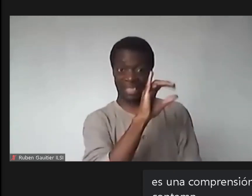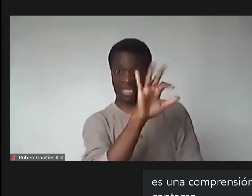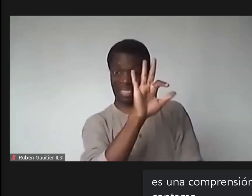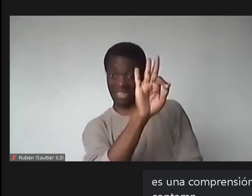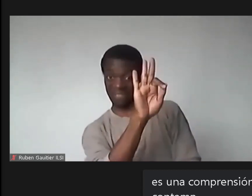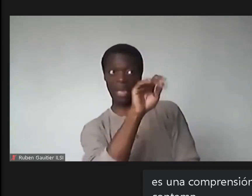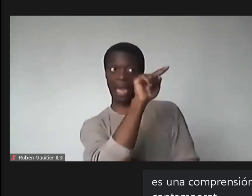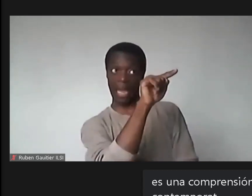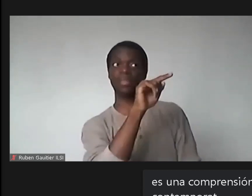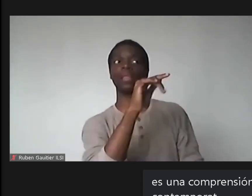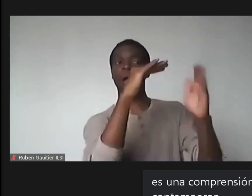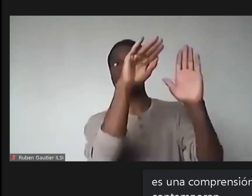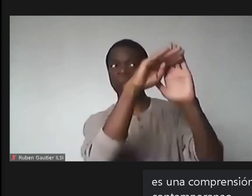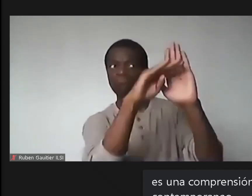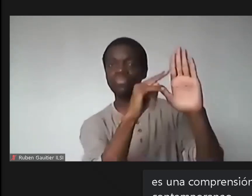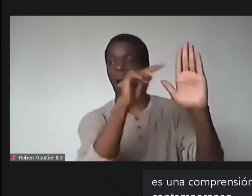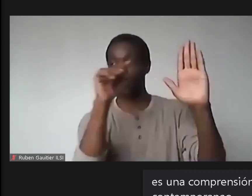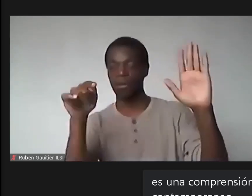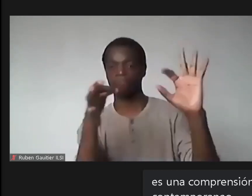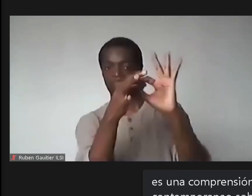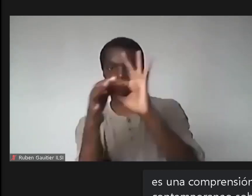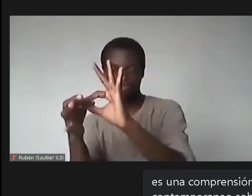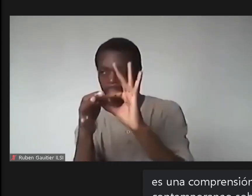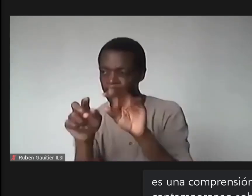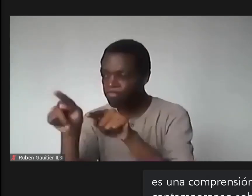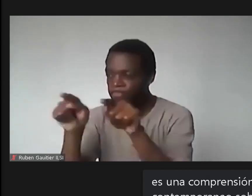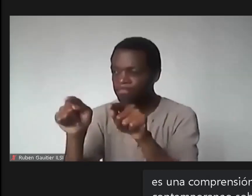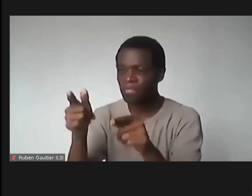nosotros tener eso muy claro también. Pues.